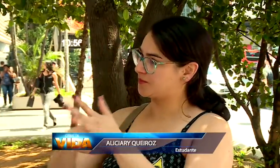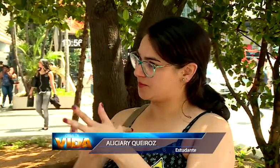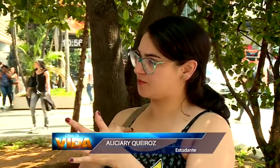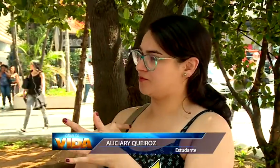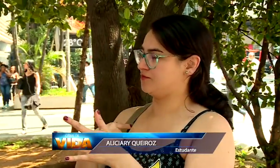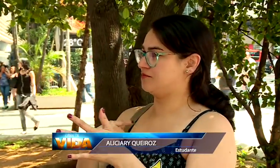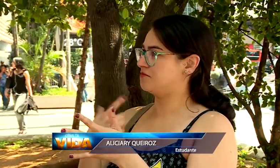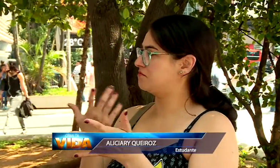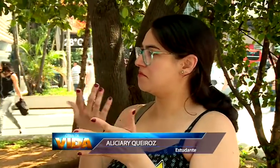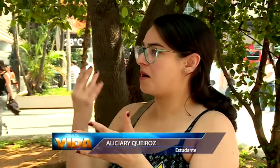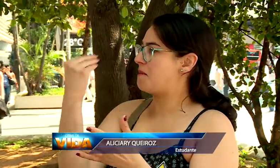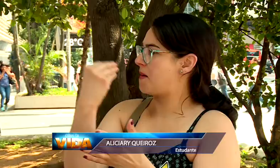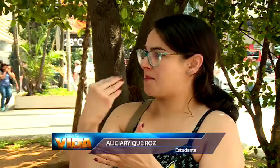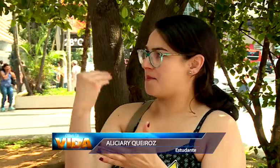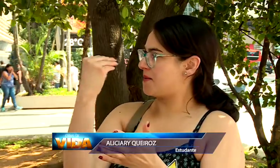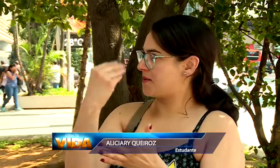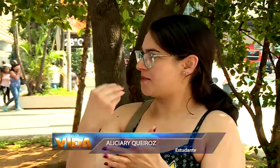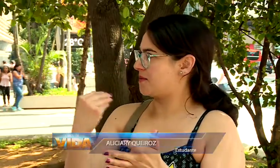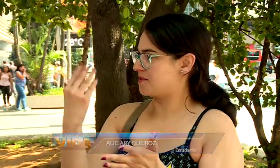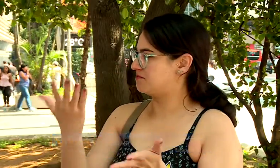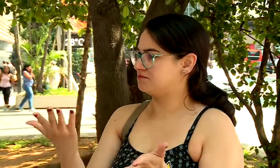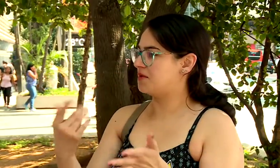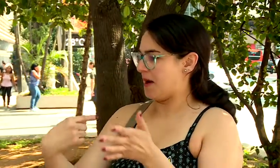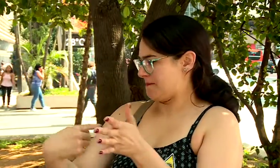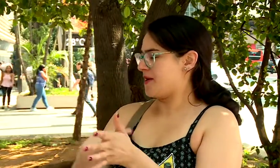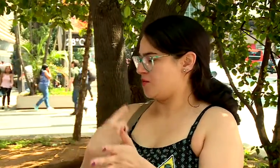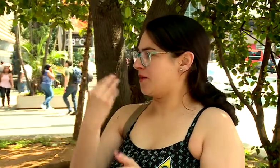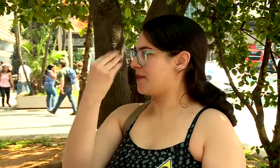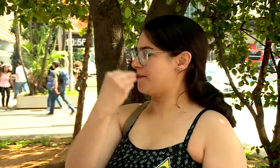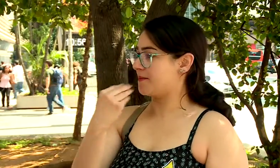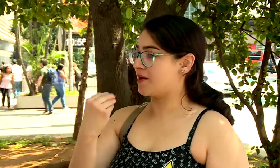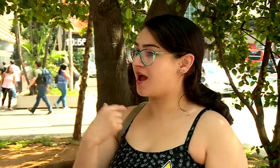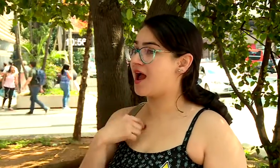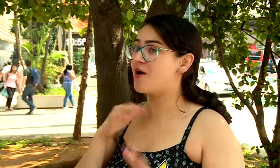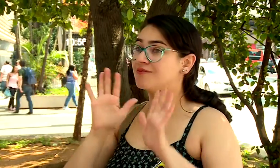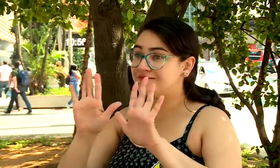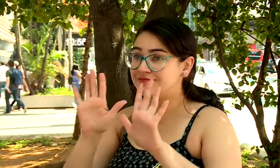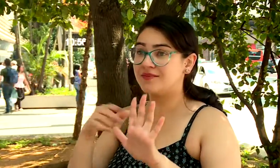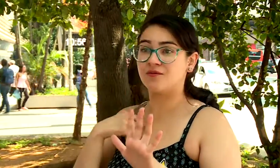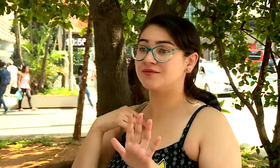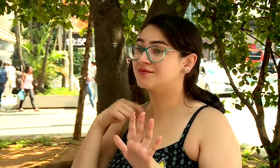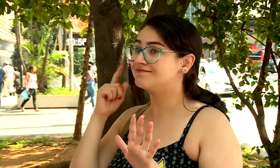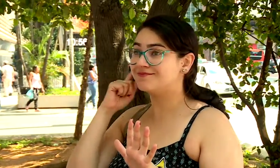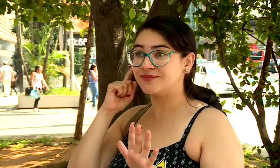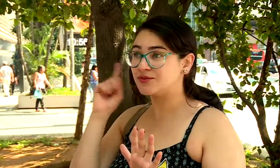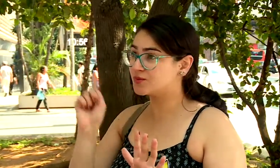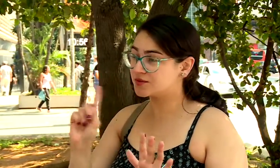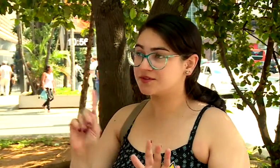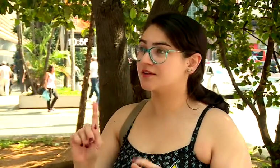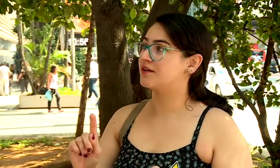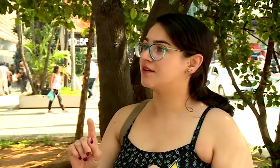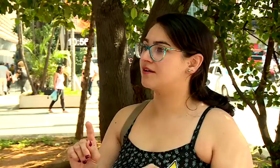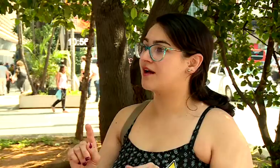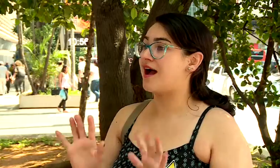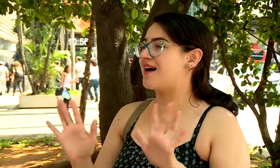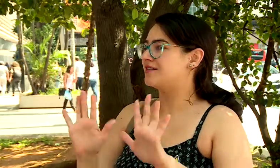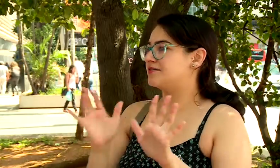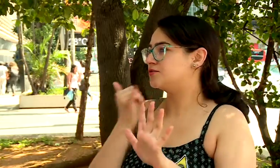Por a pessoa vir falar comigo e percebe que tentam falar comigo, eu falo: não, pera aí só um minuto, eu sou surda, eu não estou te entendendo. A